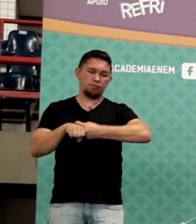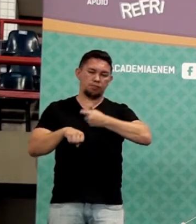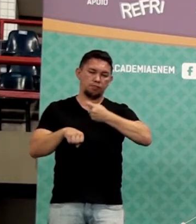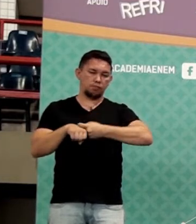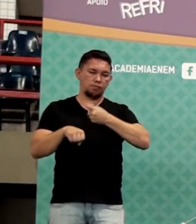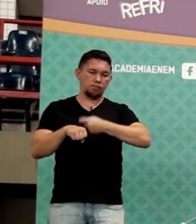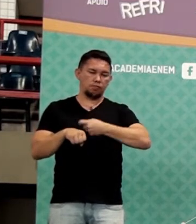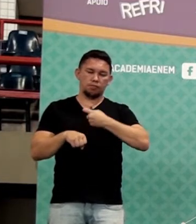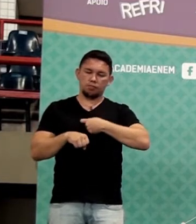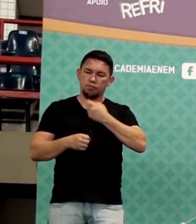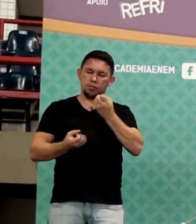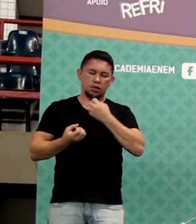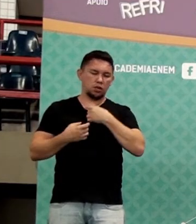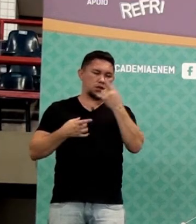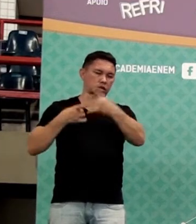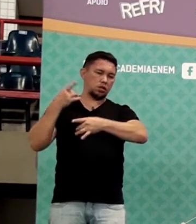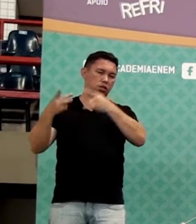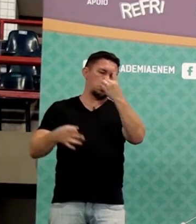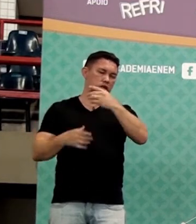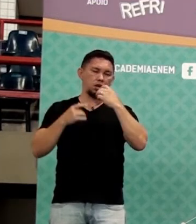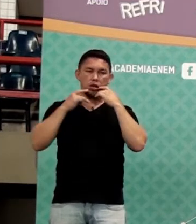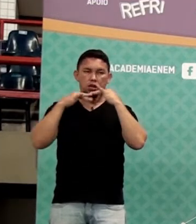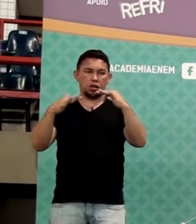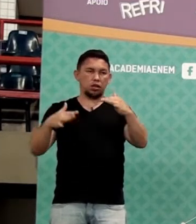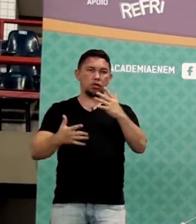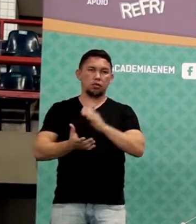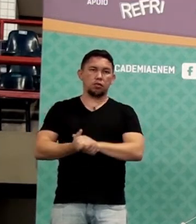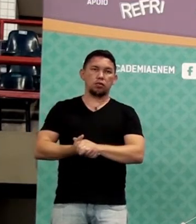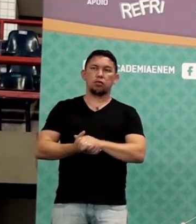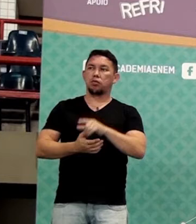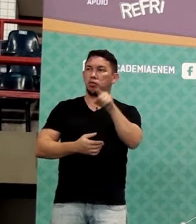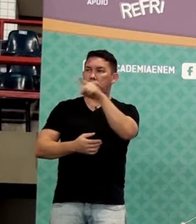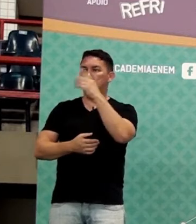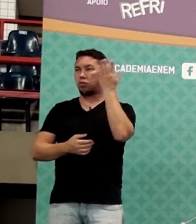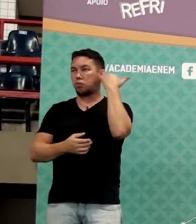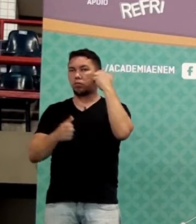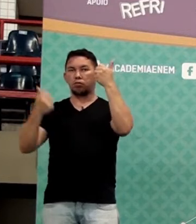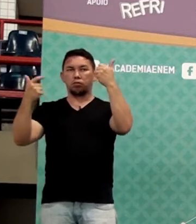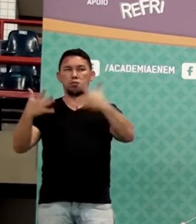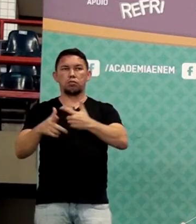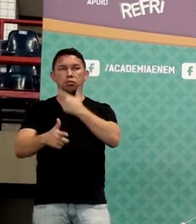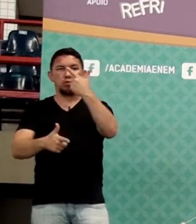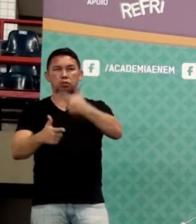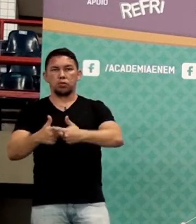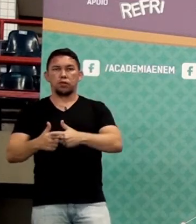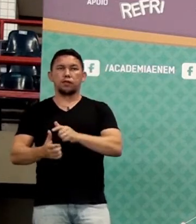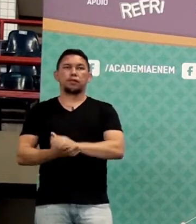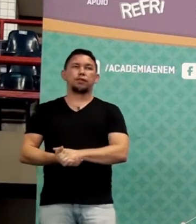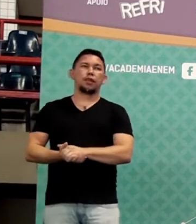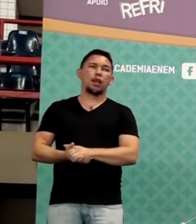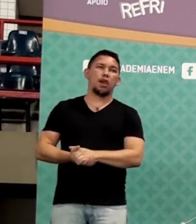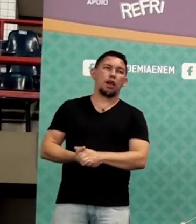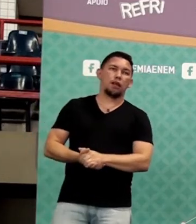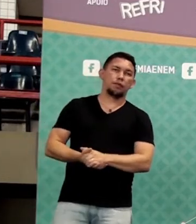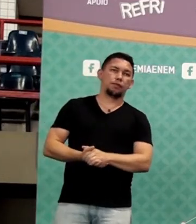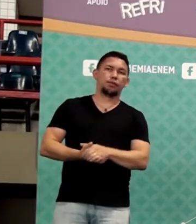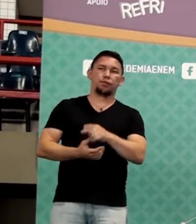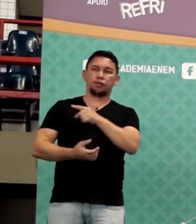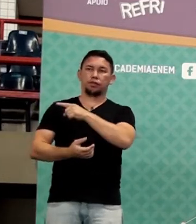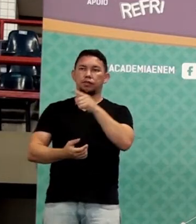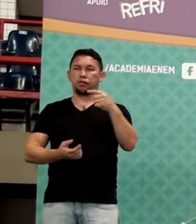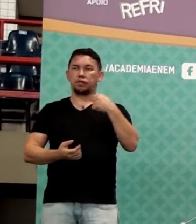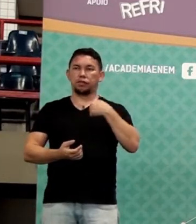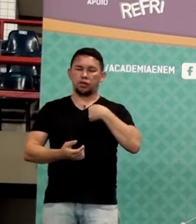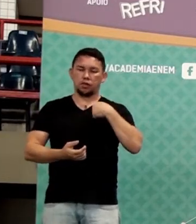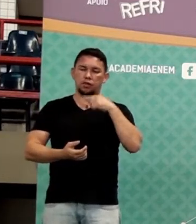gente faz tanto mal à natureza. Eu já disse aqui algumas vezes e eu vou repetir. Vocês sabem que eu sou